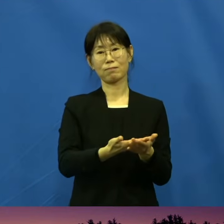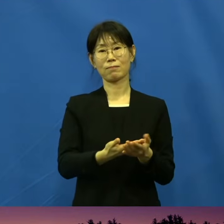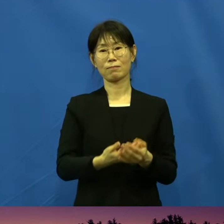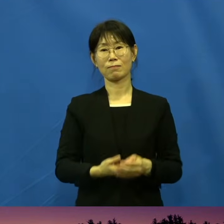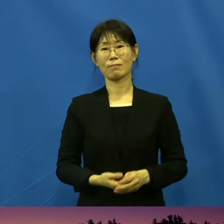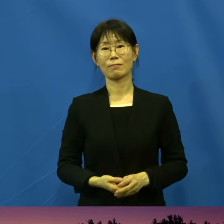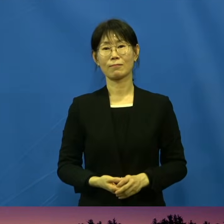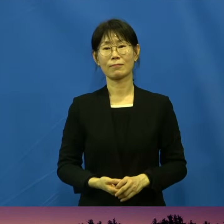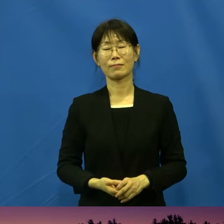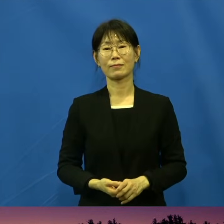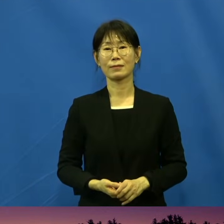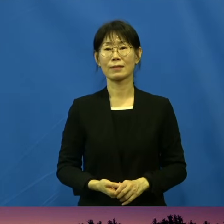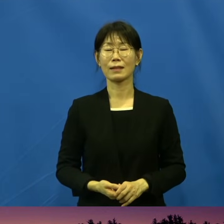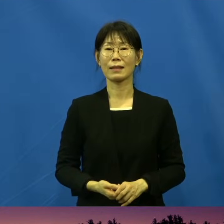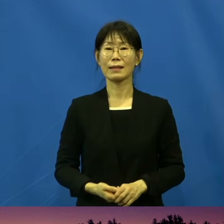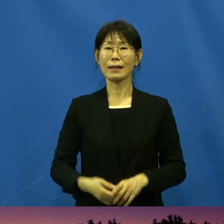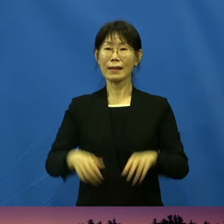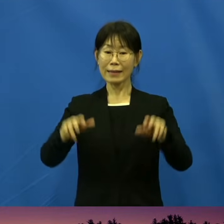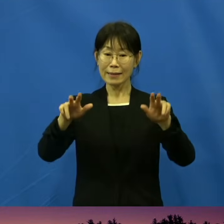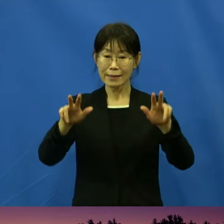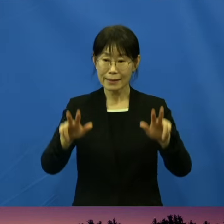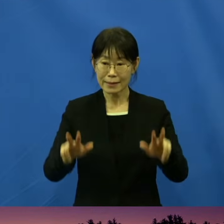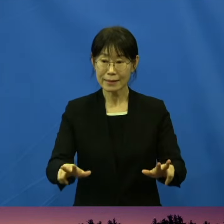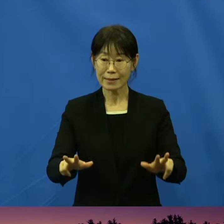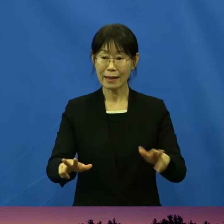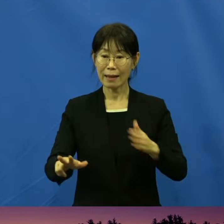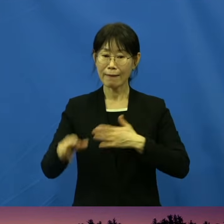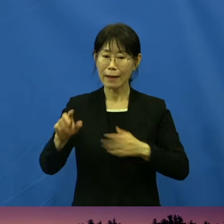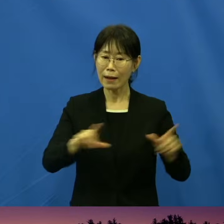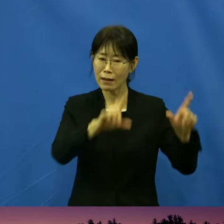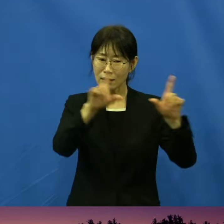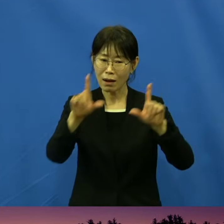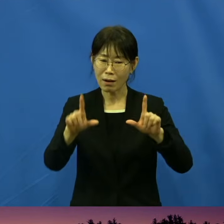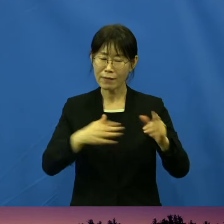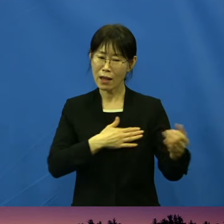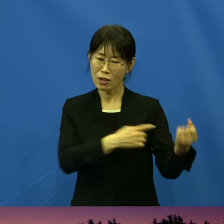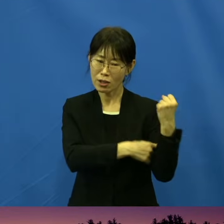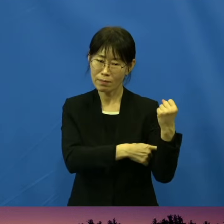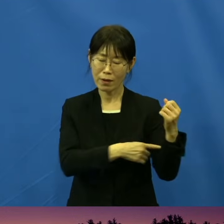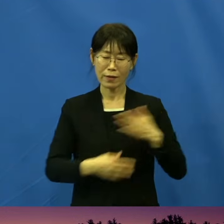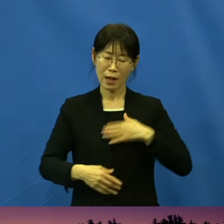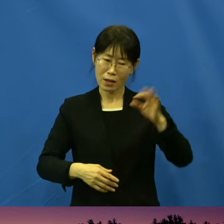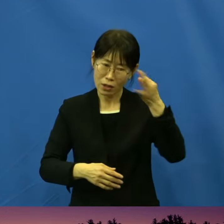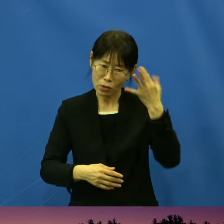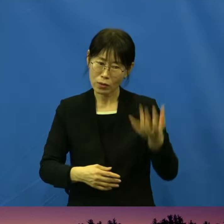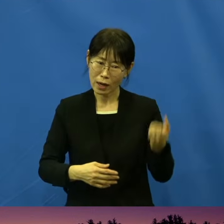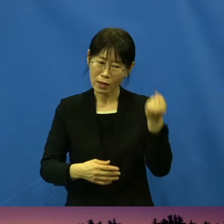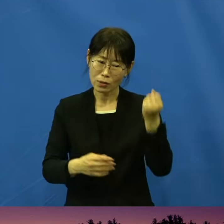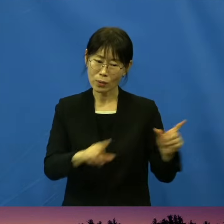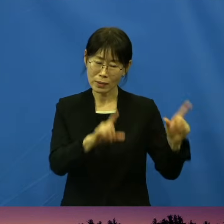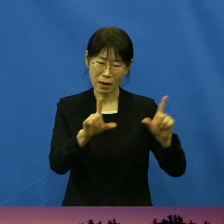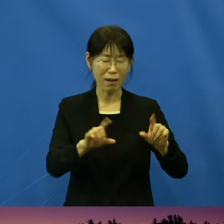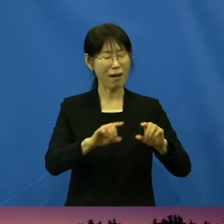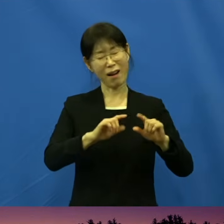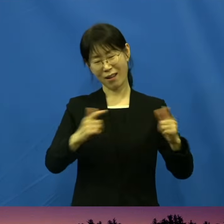여러분, 이제는 내가 살면 안 돼요. 내 안에 그리스도가 사셔야 돼요.